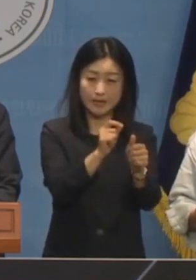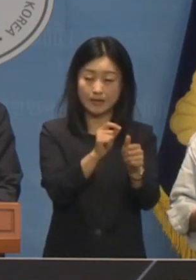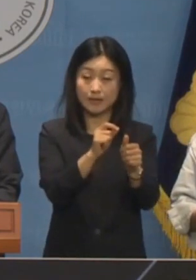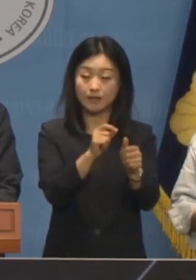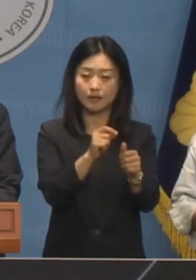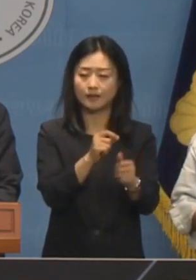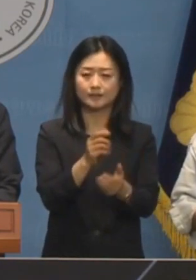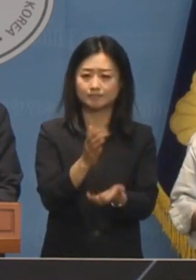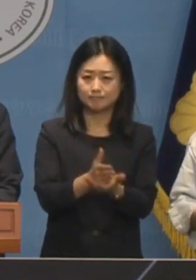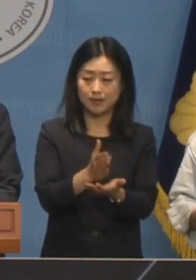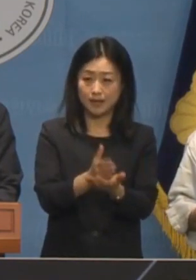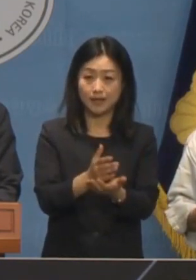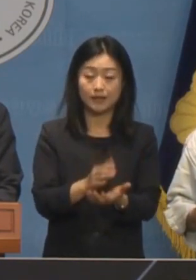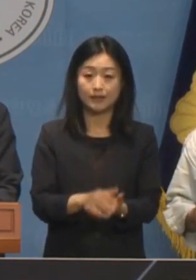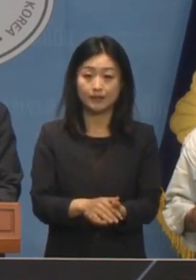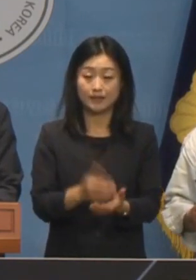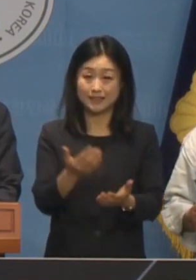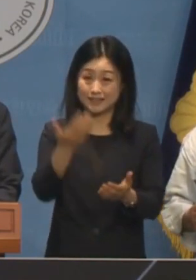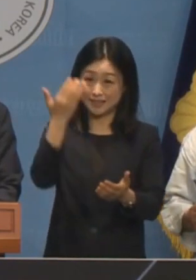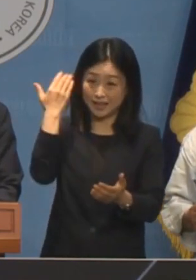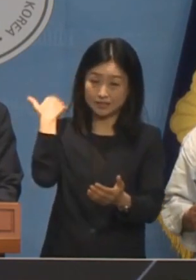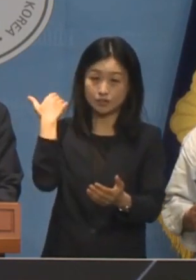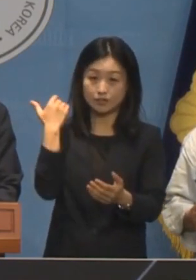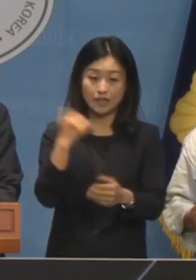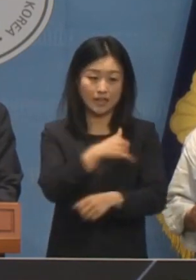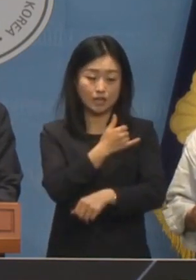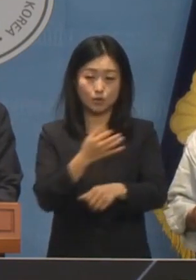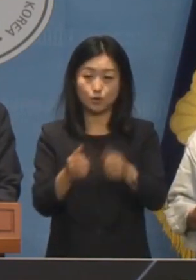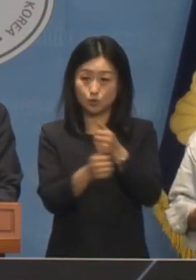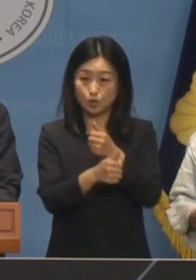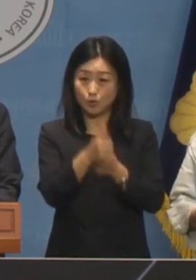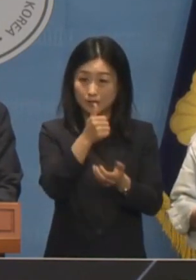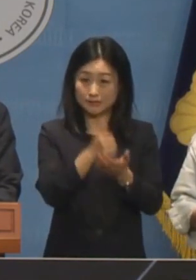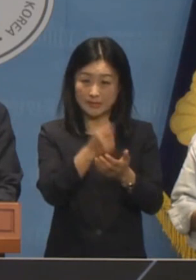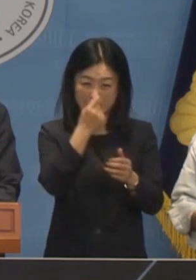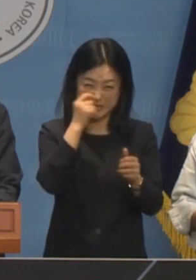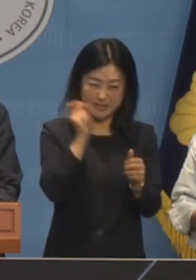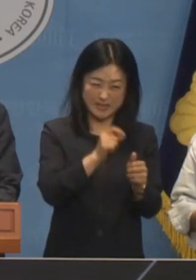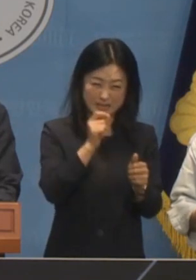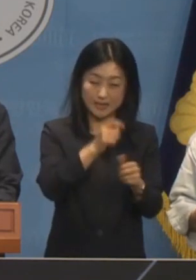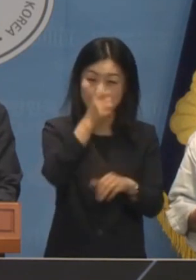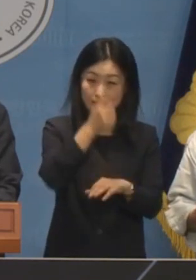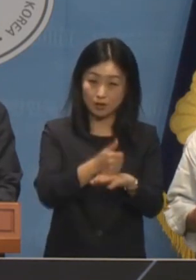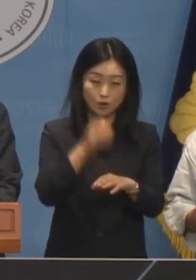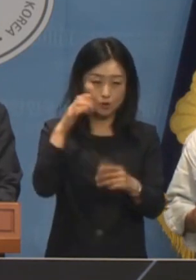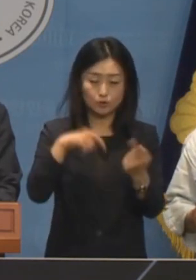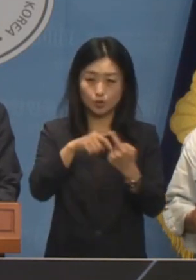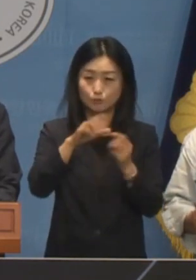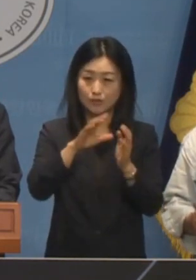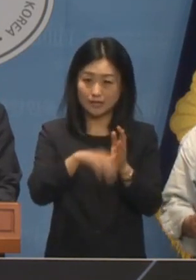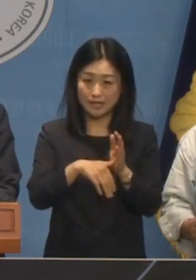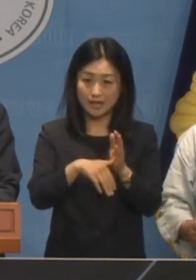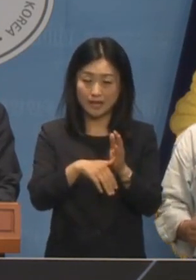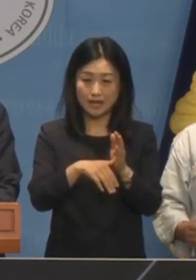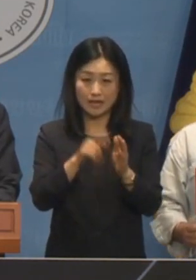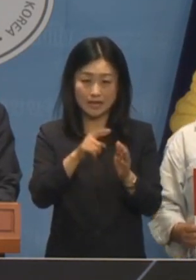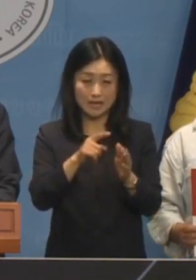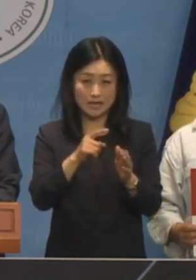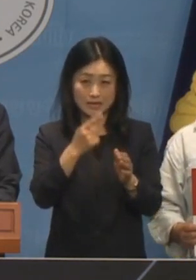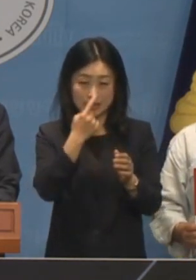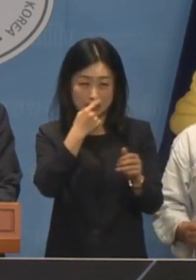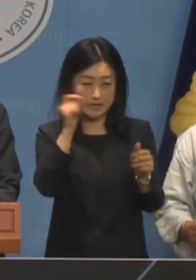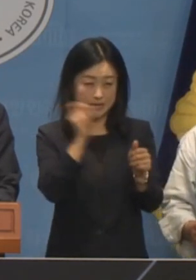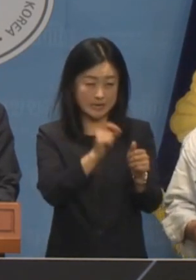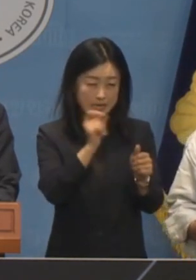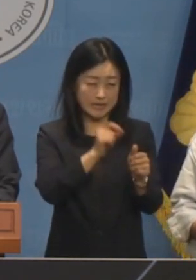인권위원장이나 송두환 인권위원장 무조건 다 흠집을 내서 인사청문회가 마치 마녀 사냥의 하나의